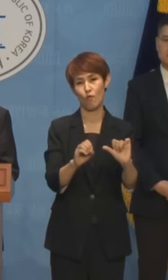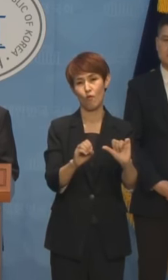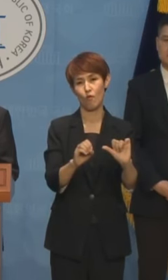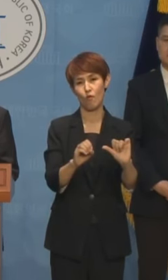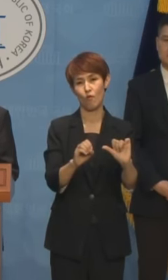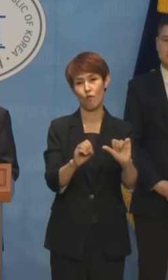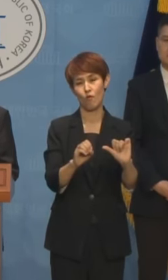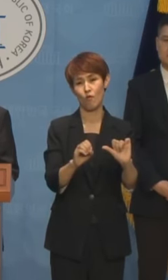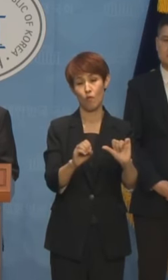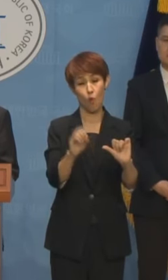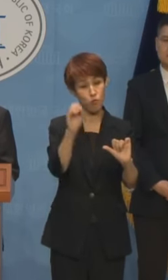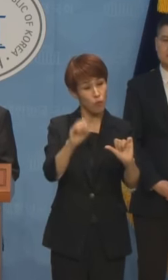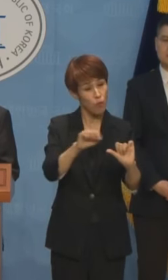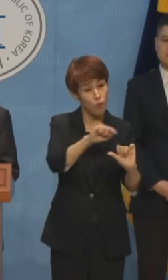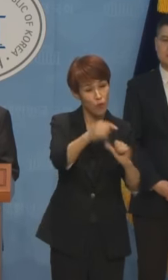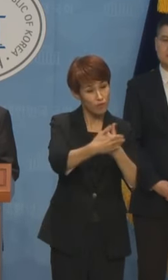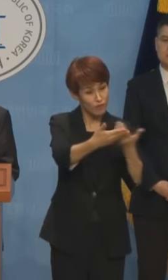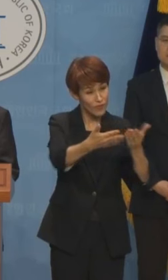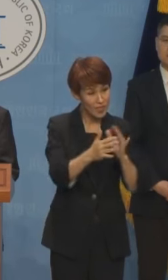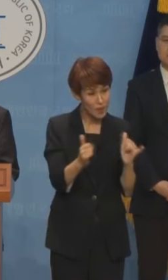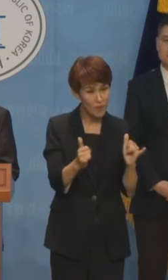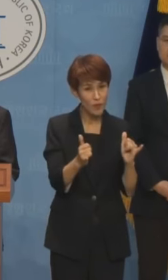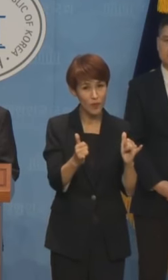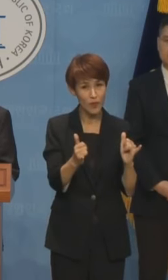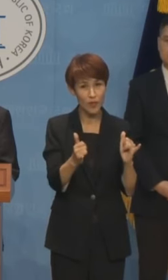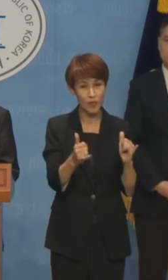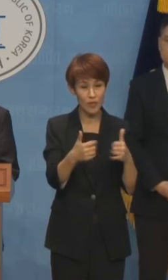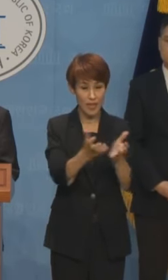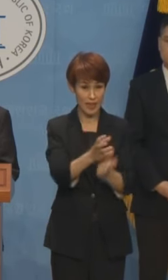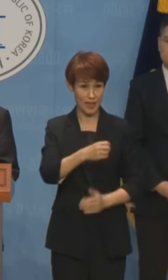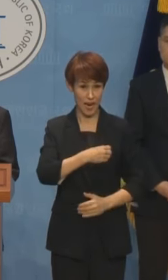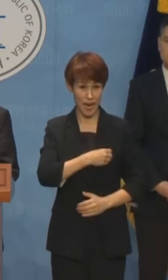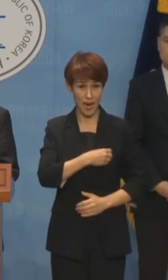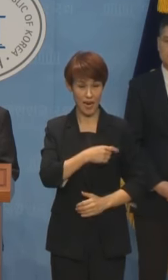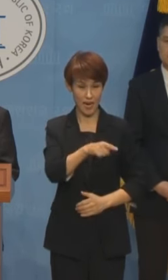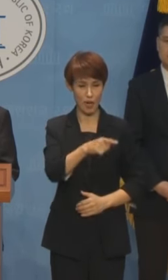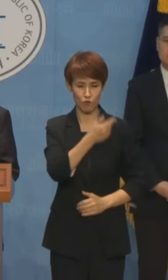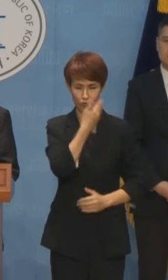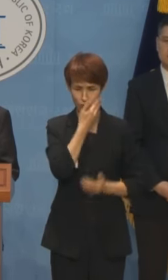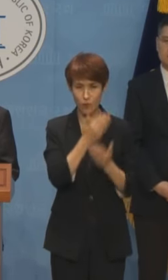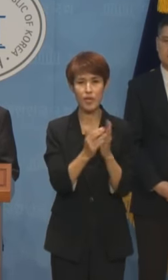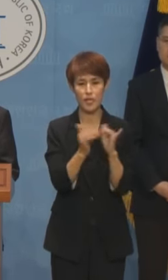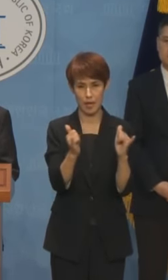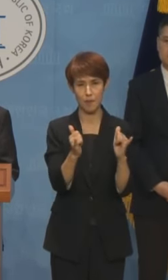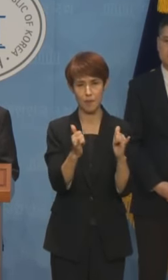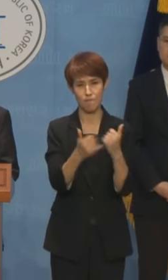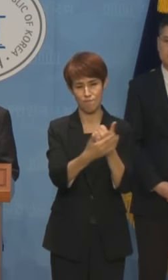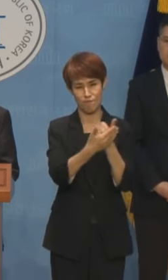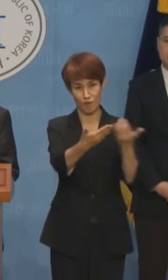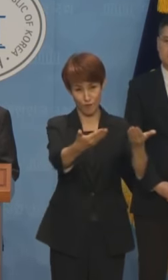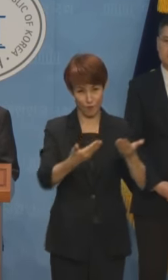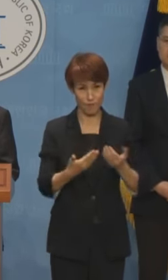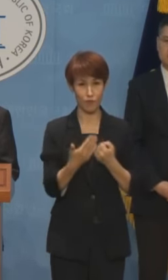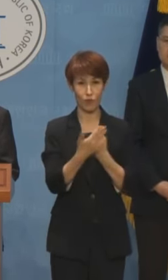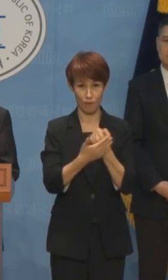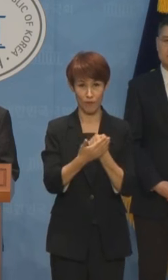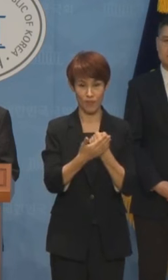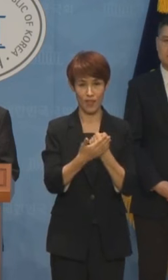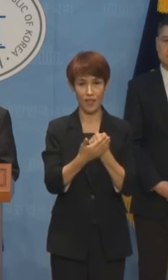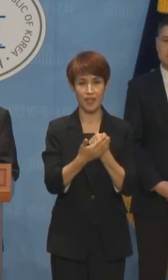5%의 지지자분들은 우리 당의 핵심 지지층이며 이분들이 있었기에 우리